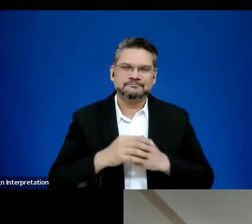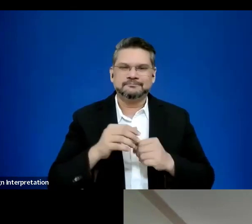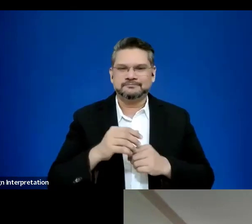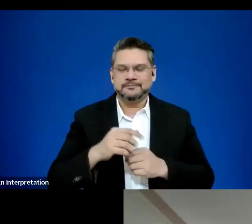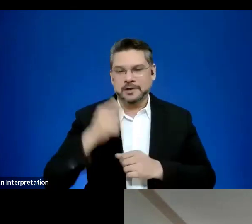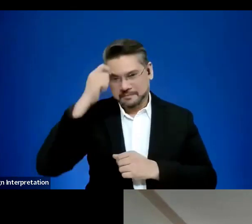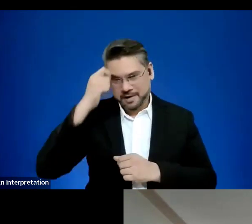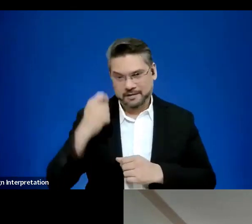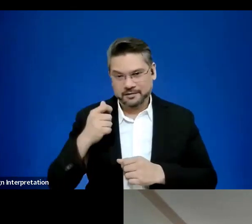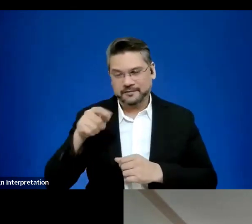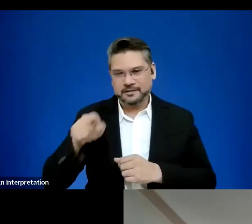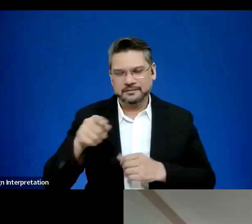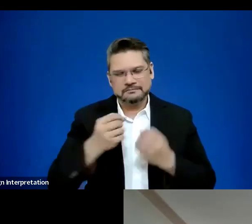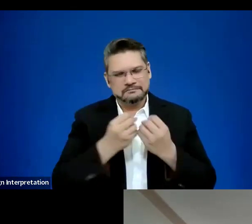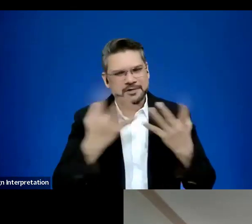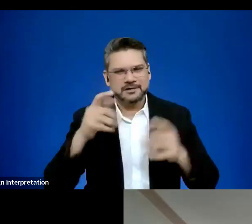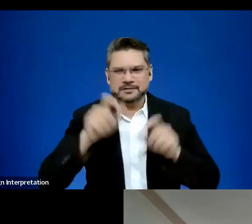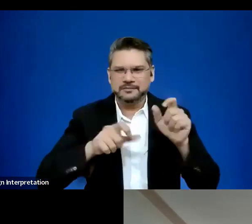我确定在这边